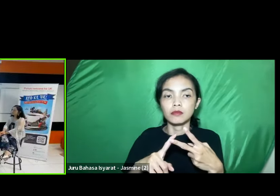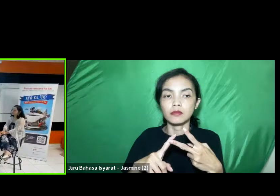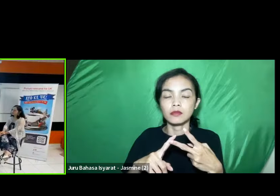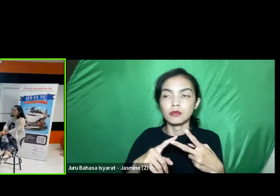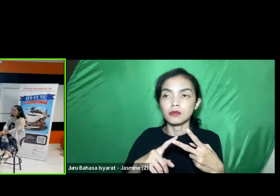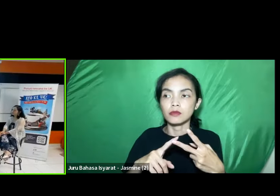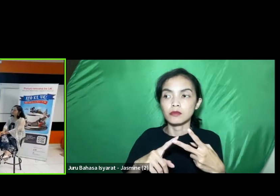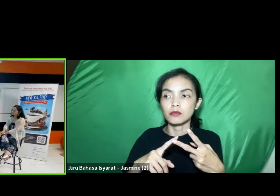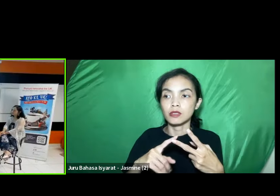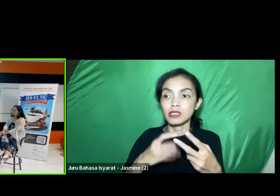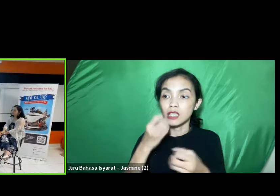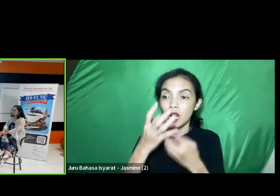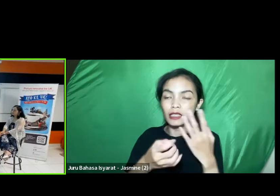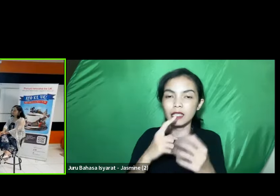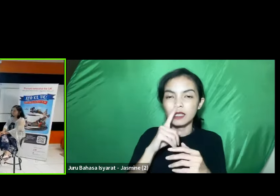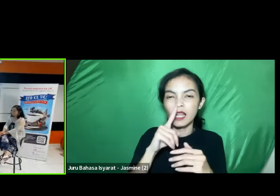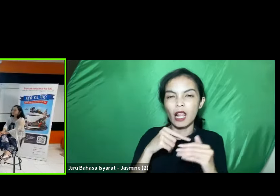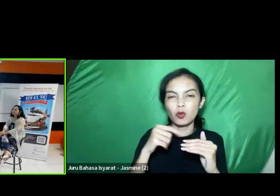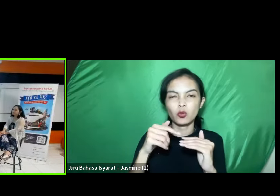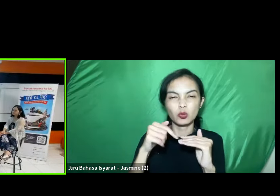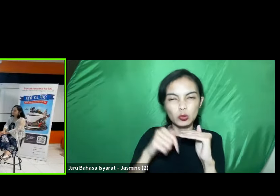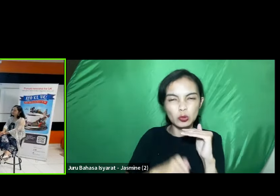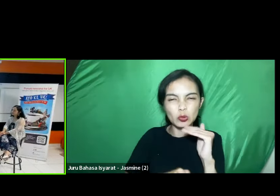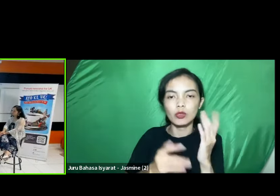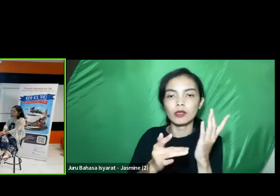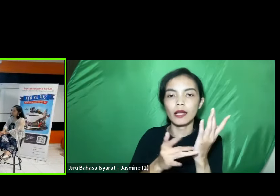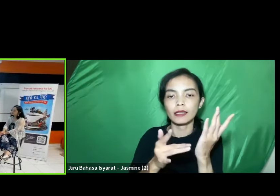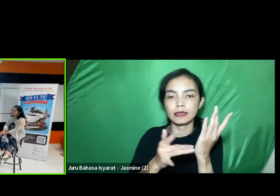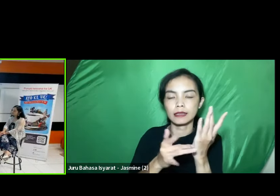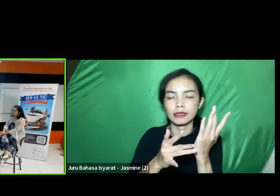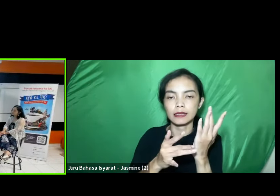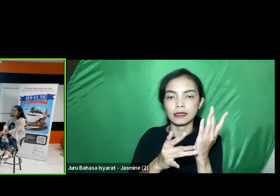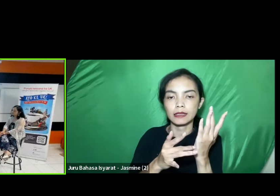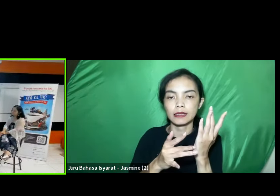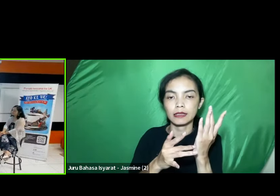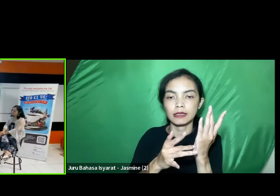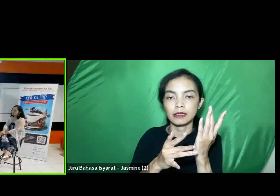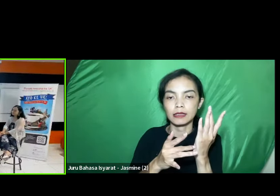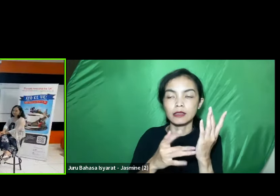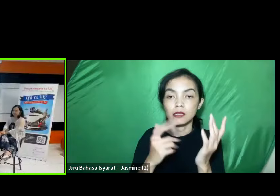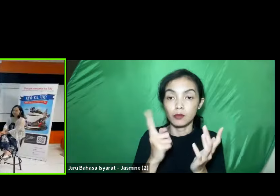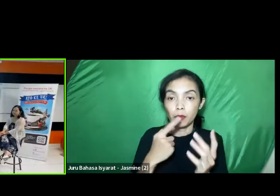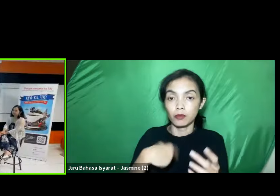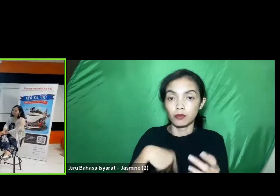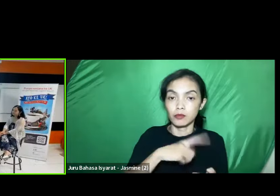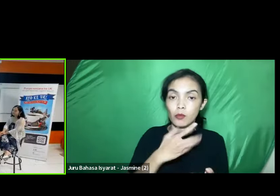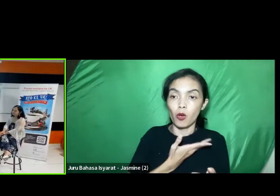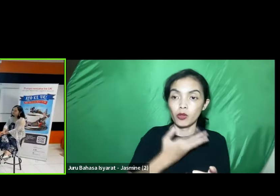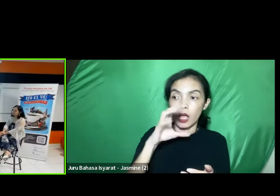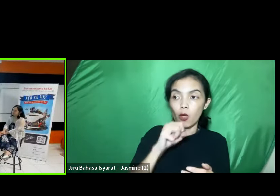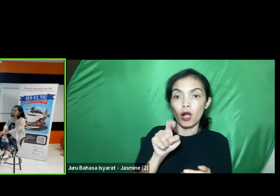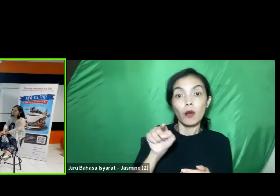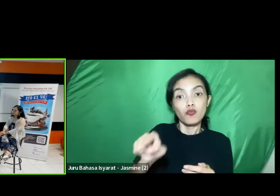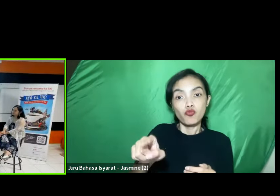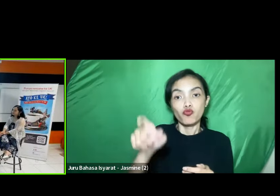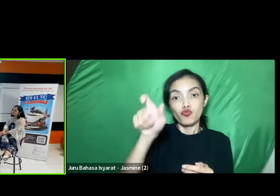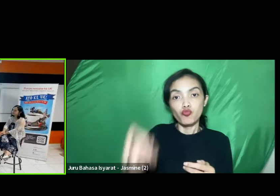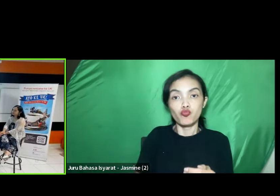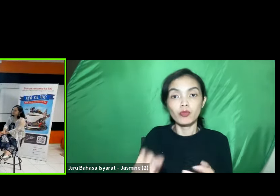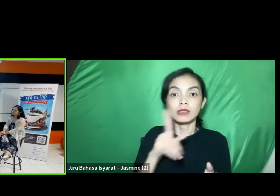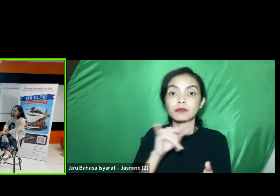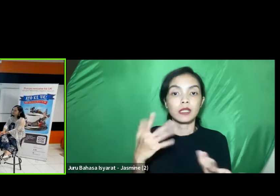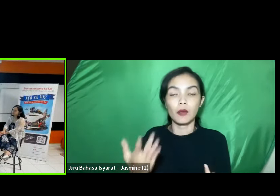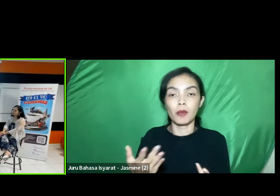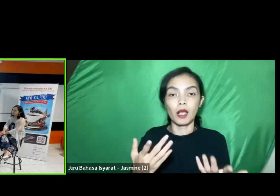teknis ketika ngejelasin tentang pengalaman kalian balik lagi tadi kita tuh mau dengar tentang you gitu tentang kalian bukan